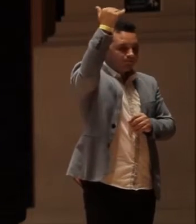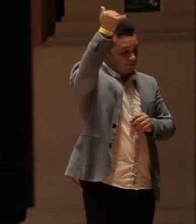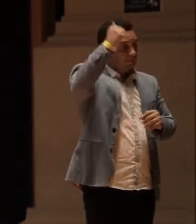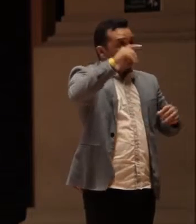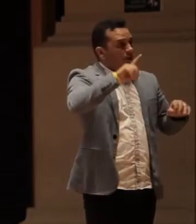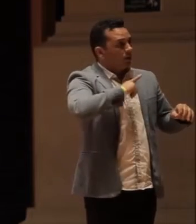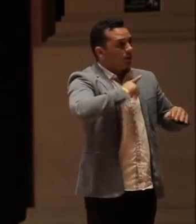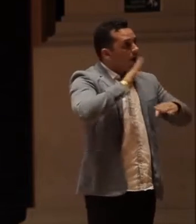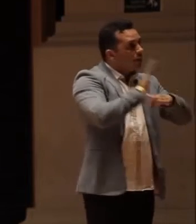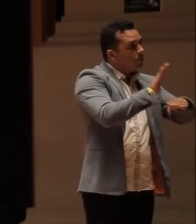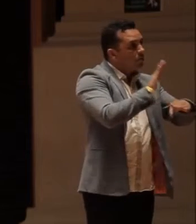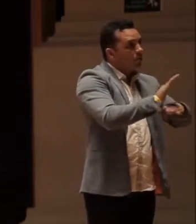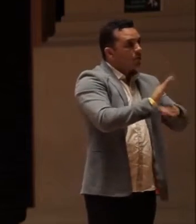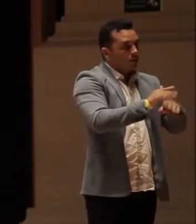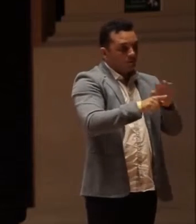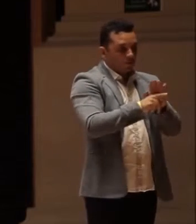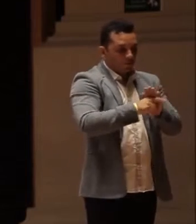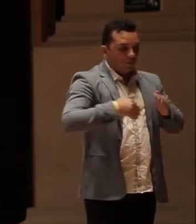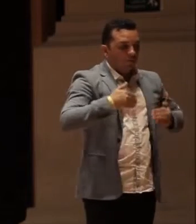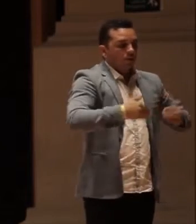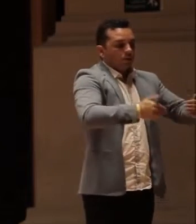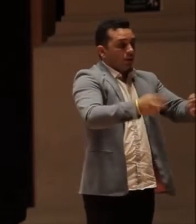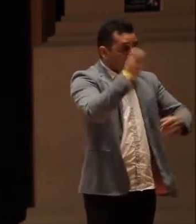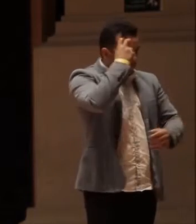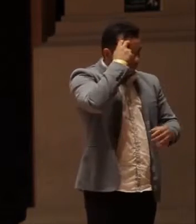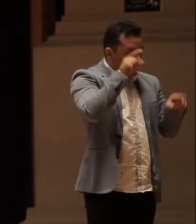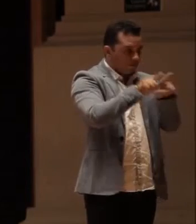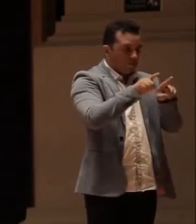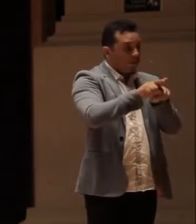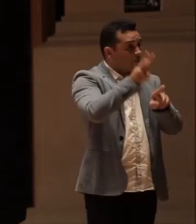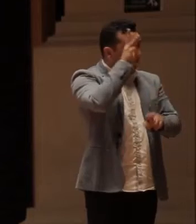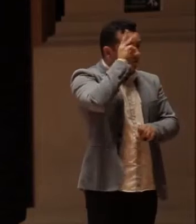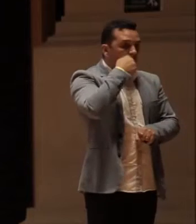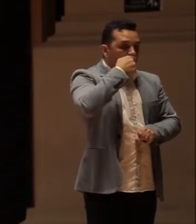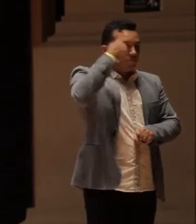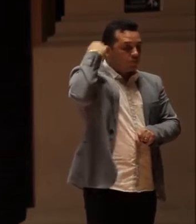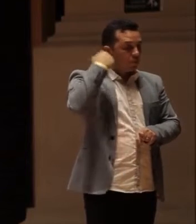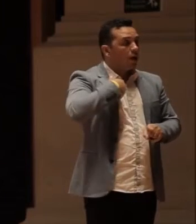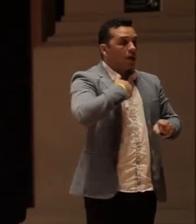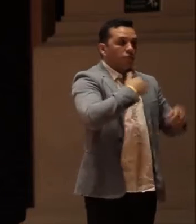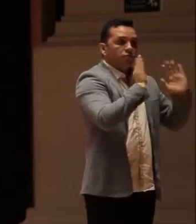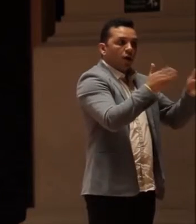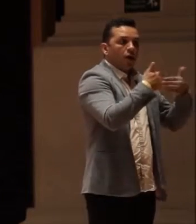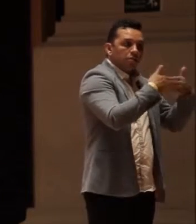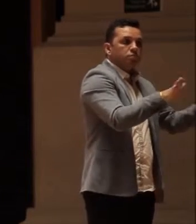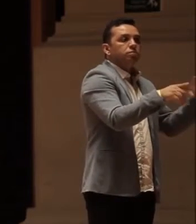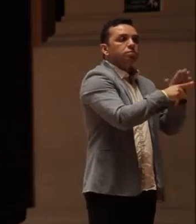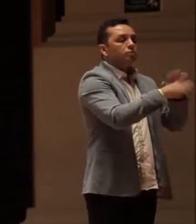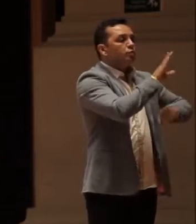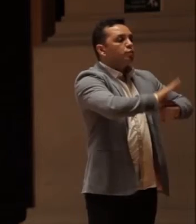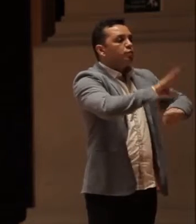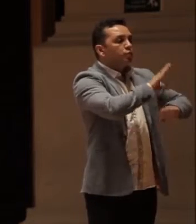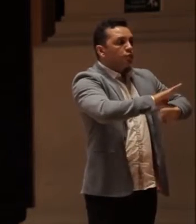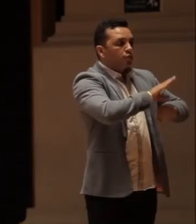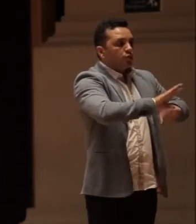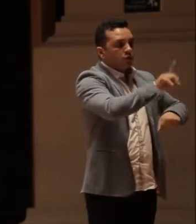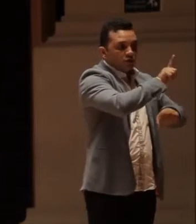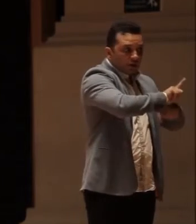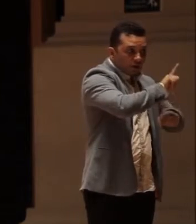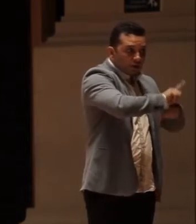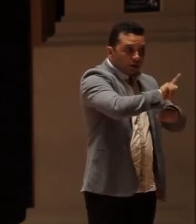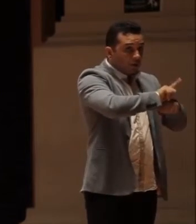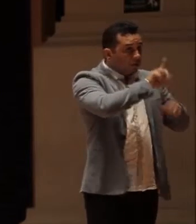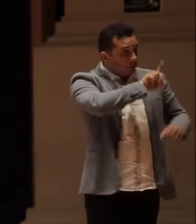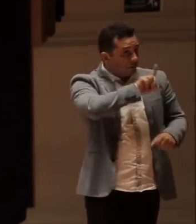Ainda ontem, não, terça-feira, essa semana, eu abri mais um curso de gestão e capacitação de gestores em